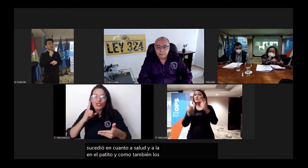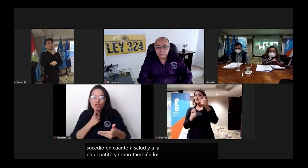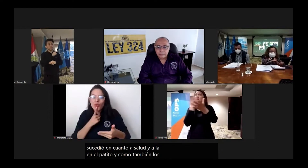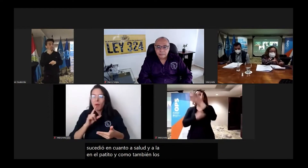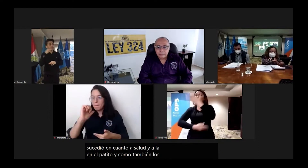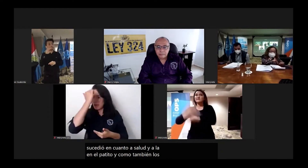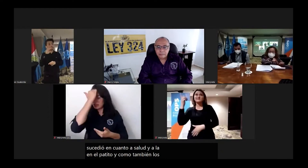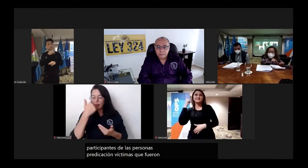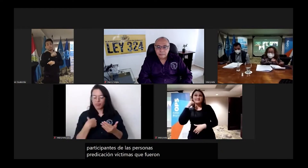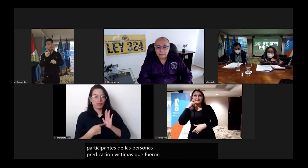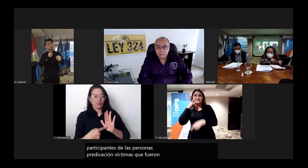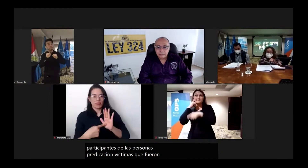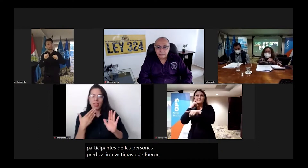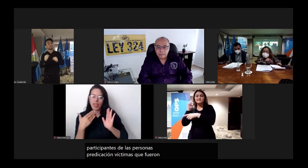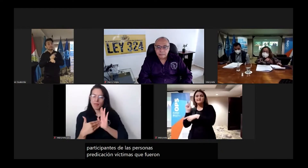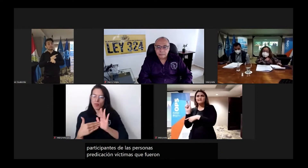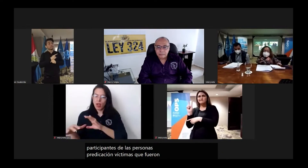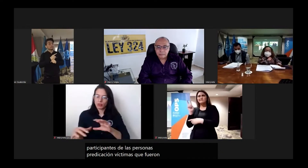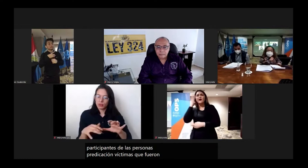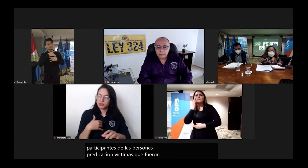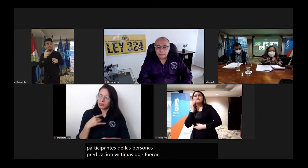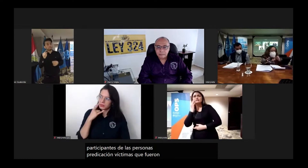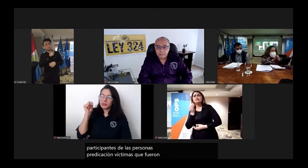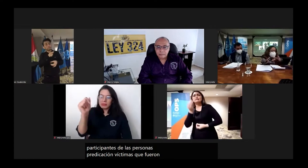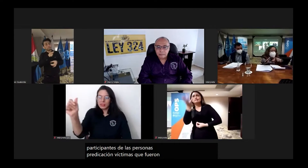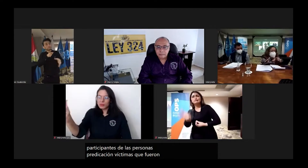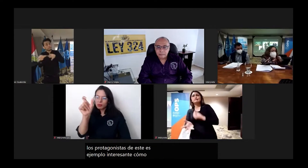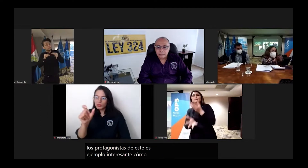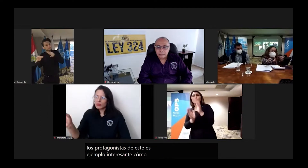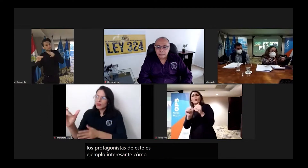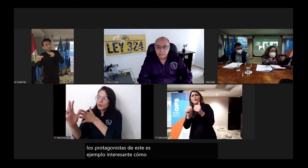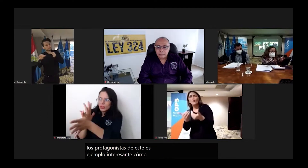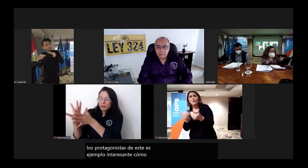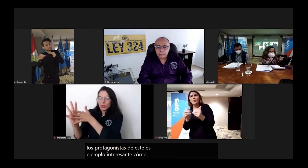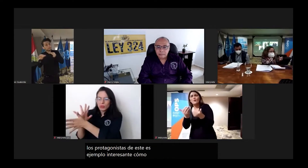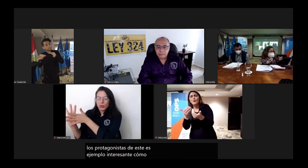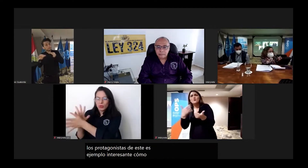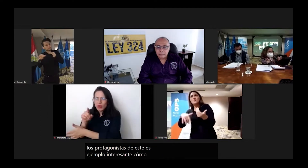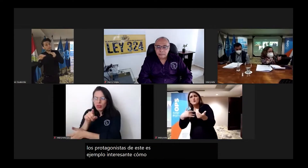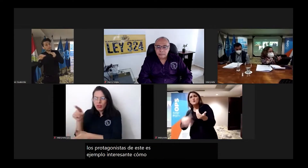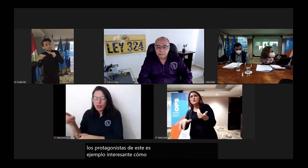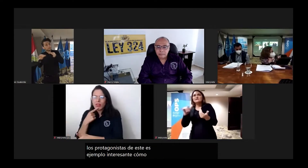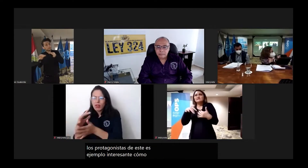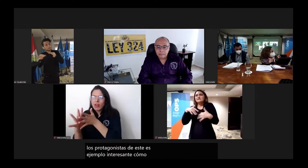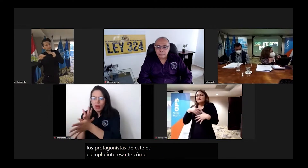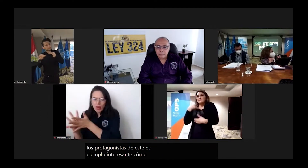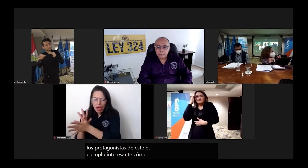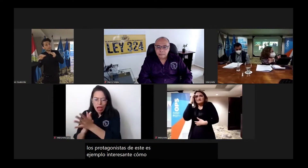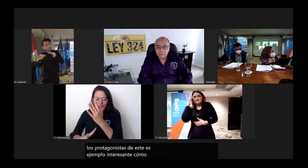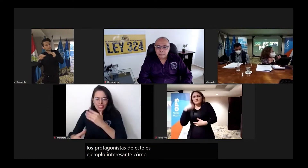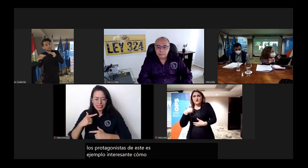protagonistas de ese ejemplo, interesante cómo explican que en minutos se venció ese miedo